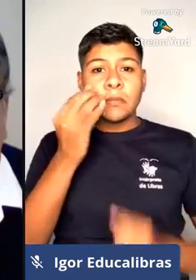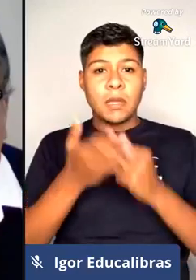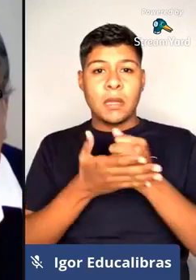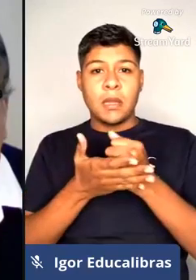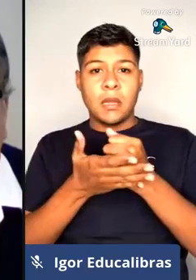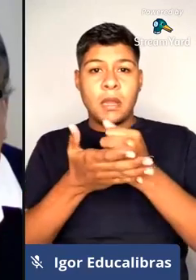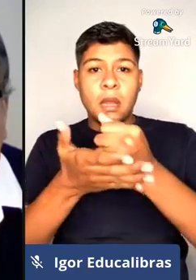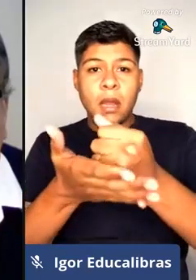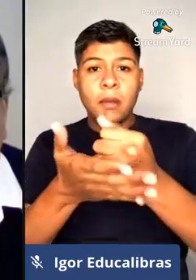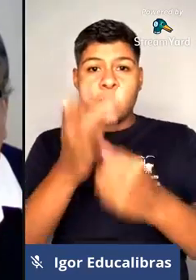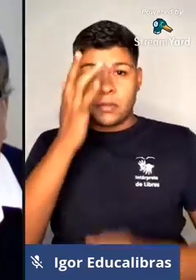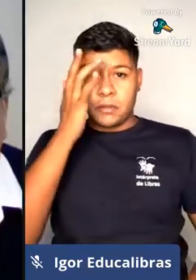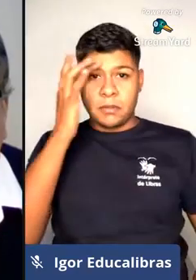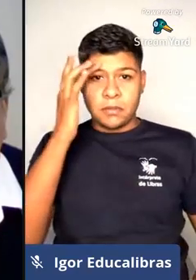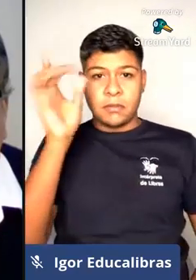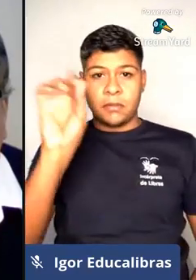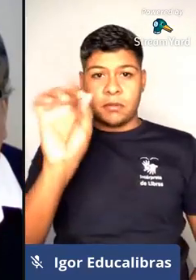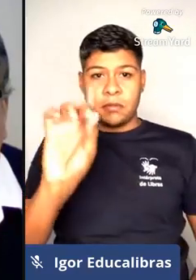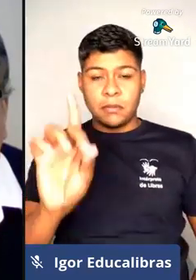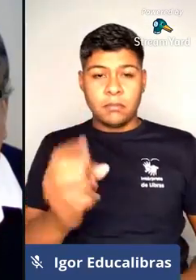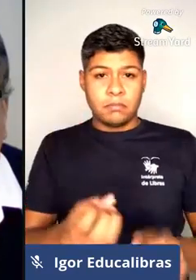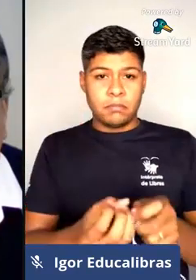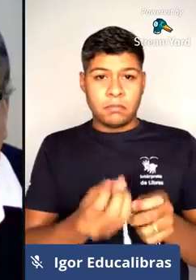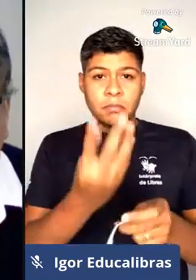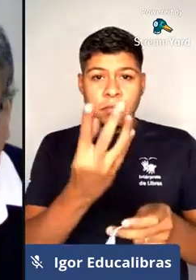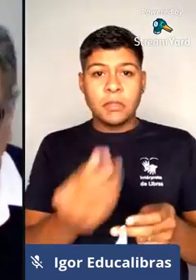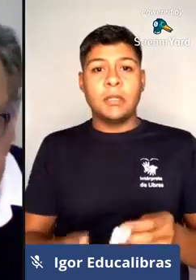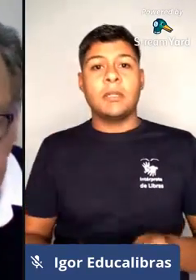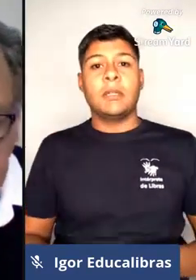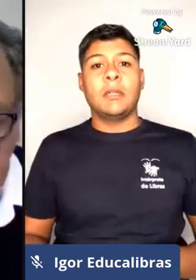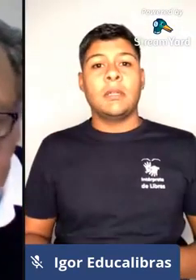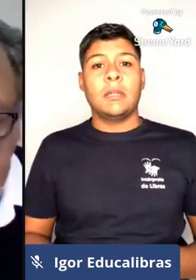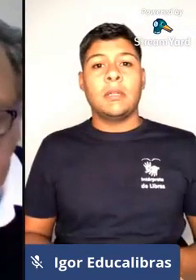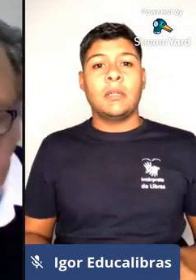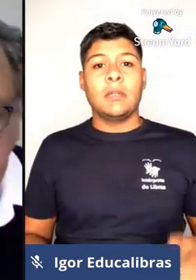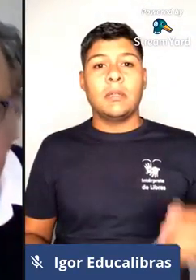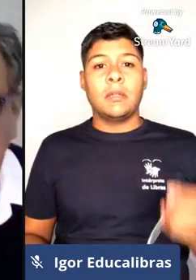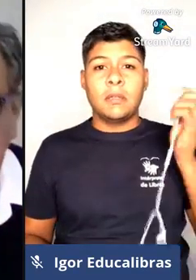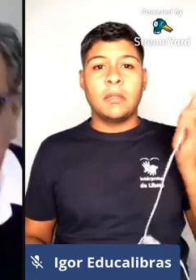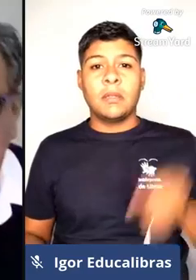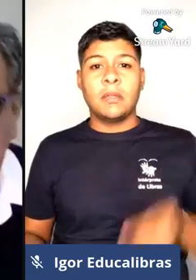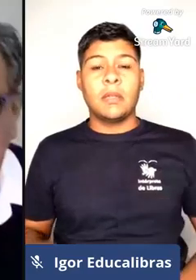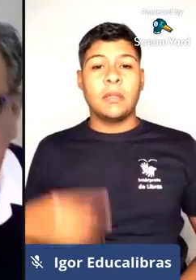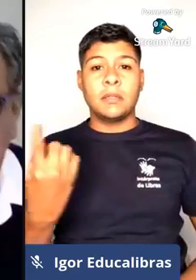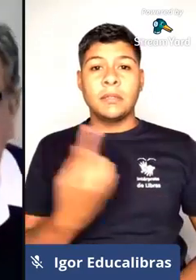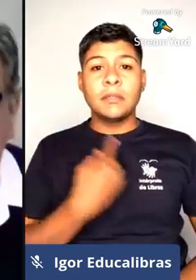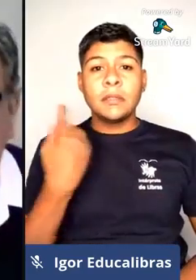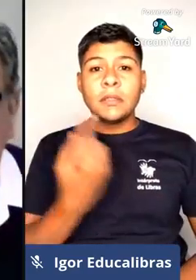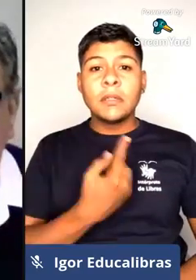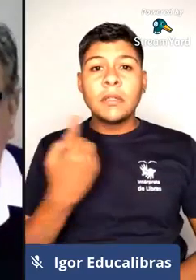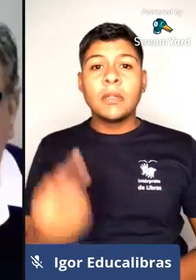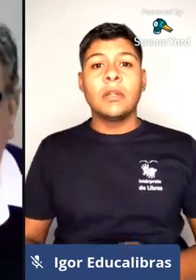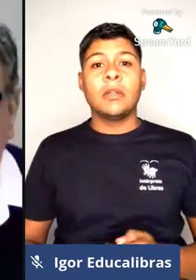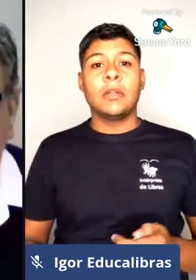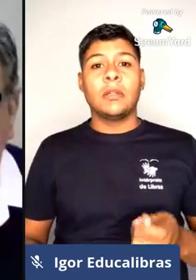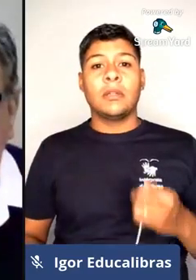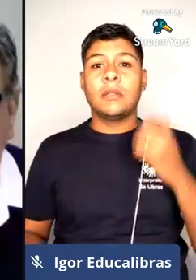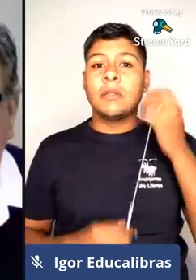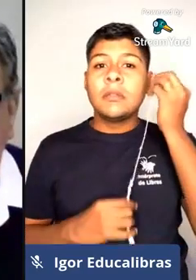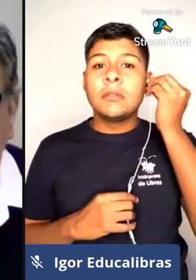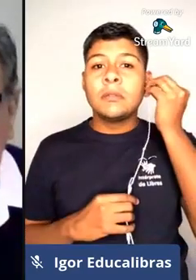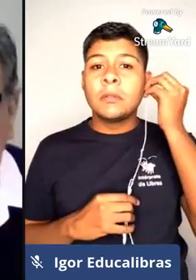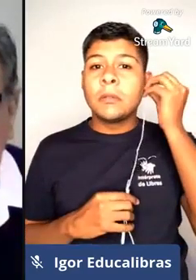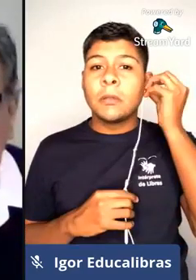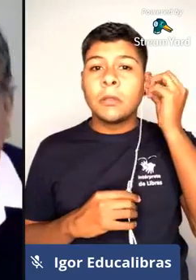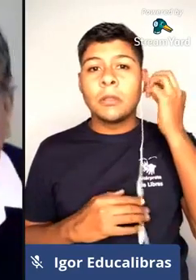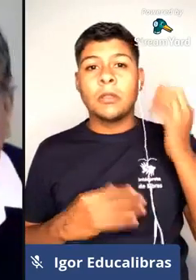né, as nossas ações, permitindo que a gente inove, que a gente, né, que a gente exceda, que a gente faça